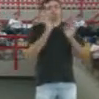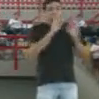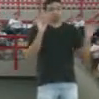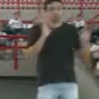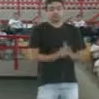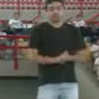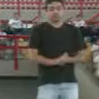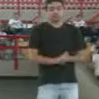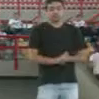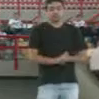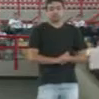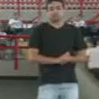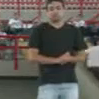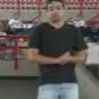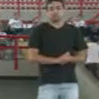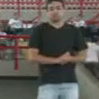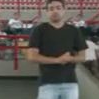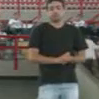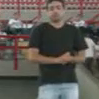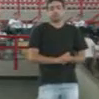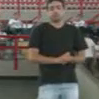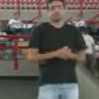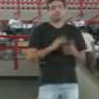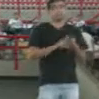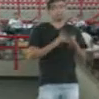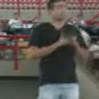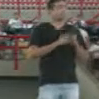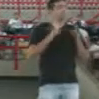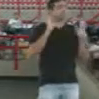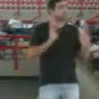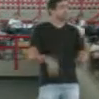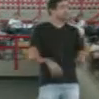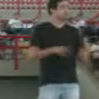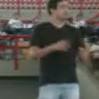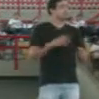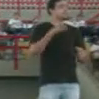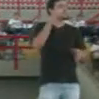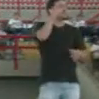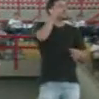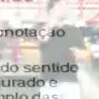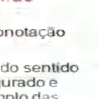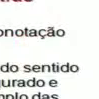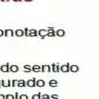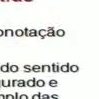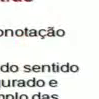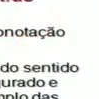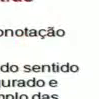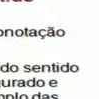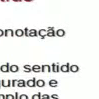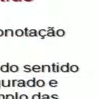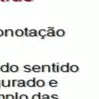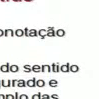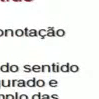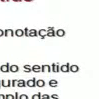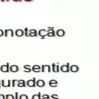Está aí a base na sua apostila. Para compreender texto, primeira